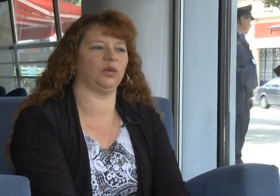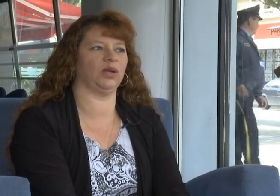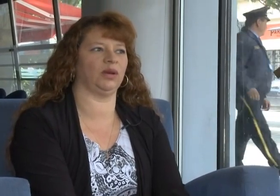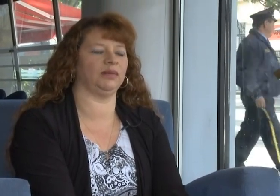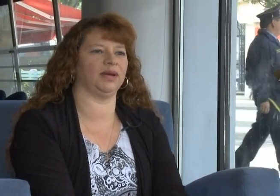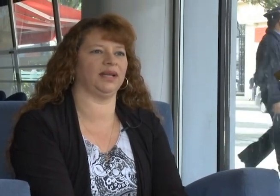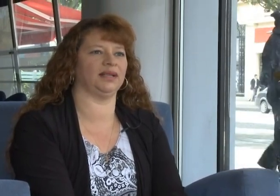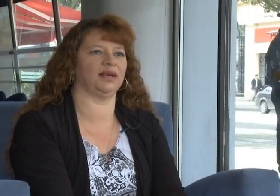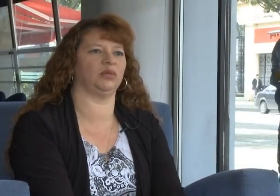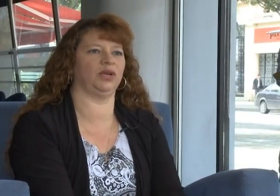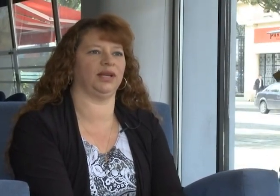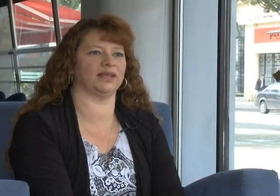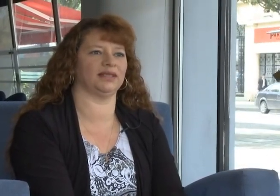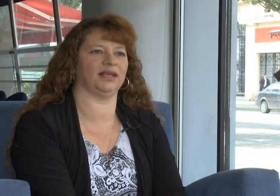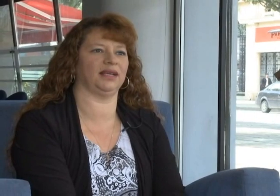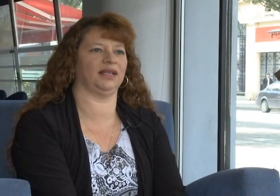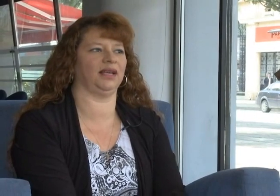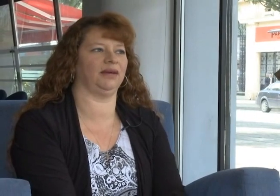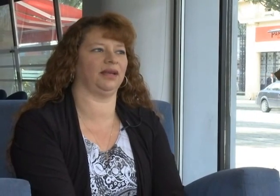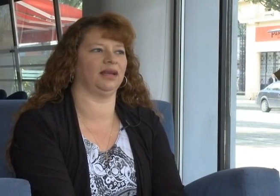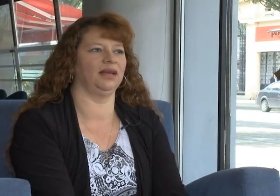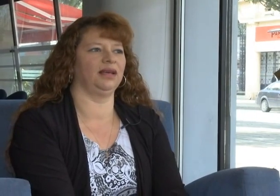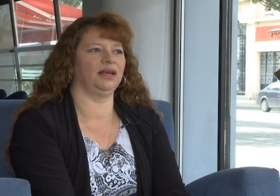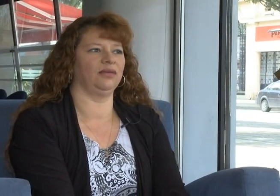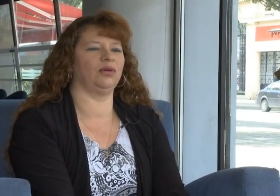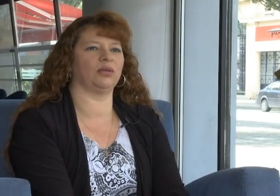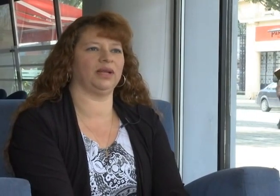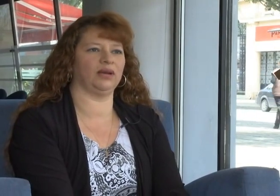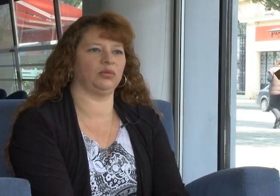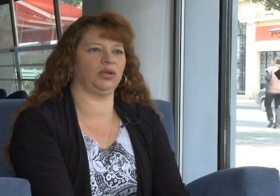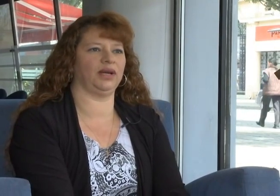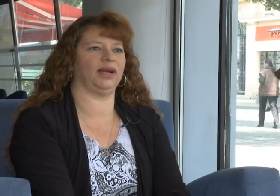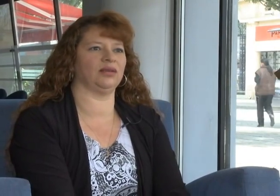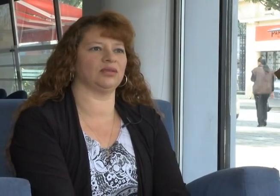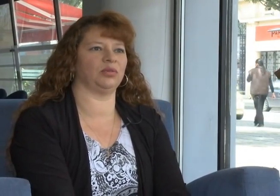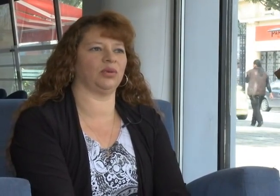que no hay maneras de comunicarse, que ya tiene que ver formas de comunicarnos, porque